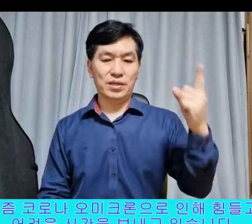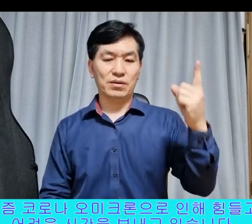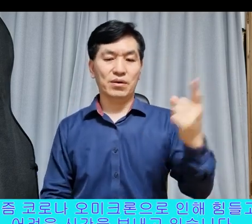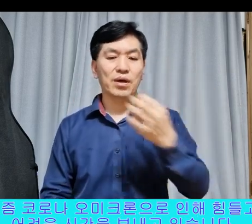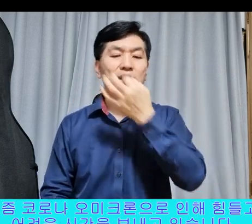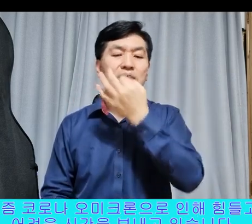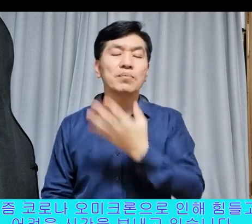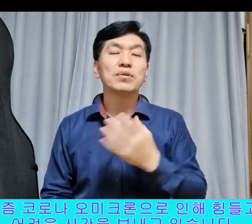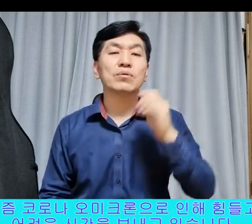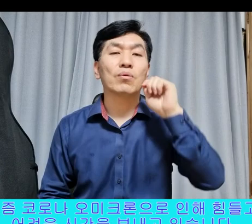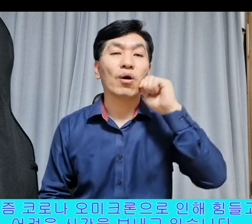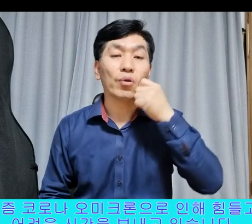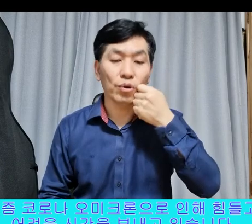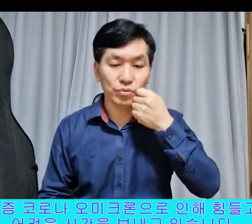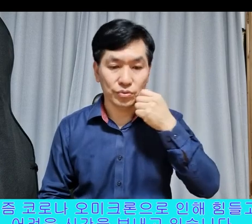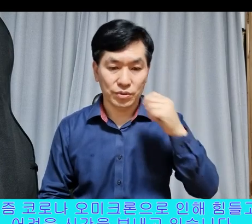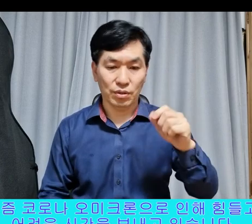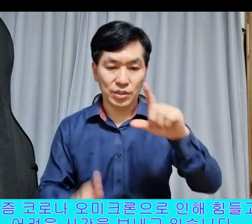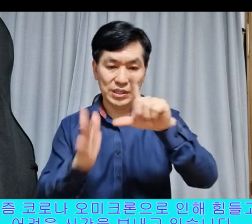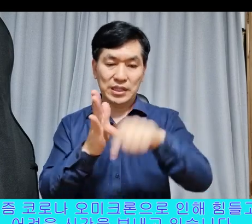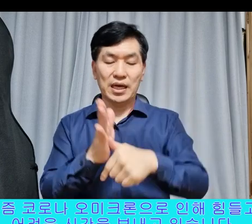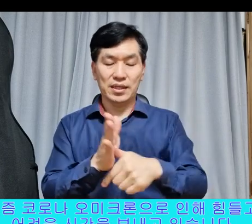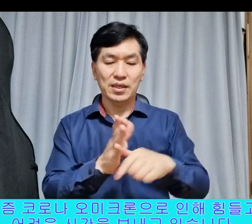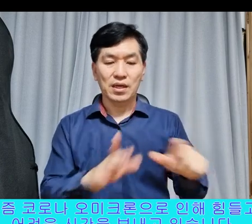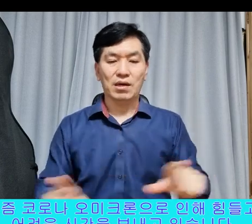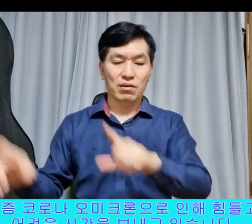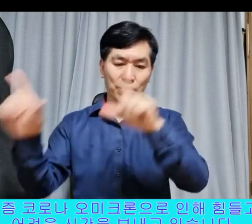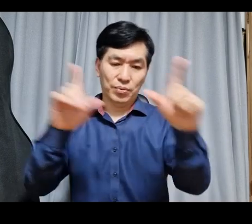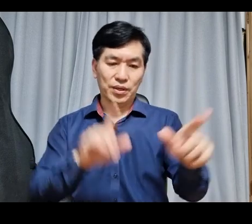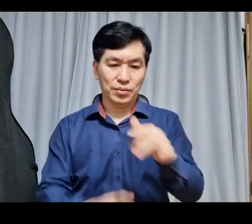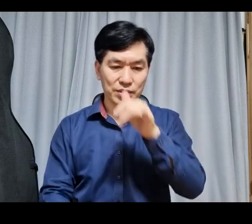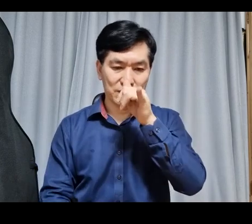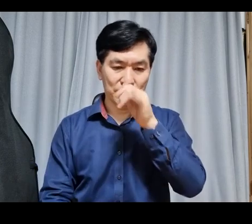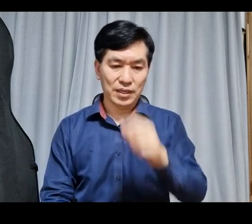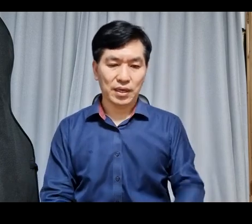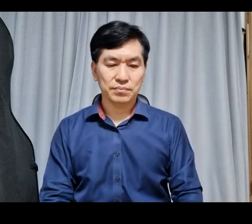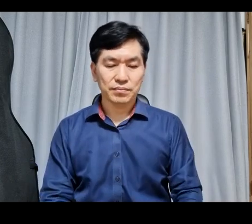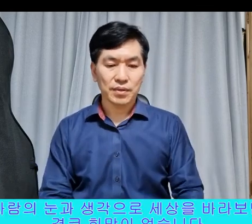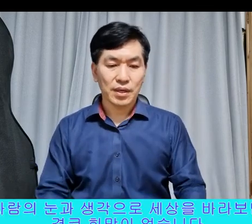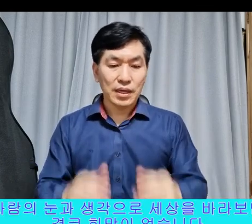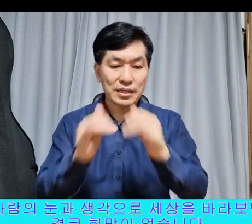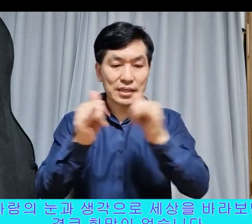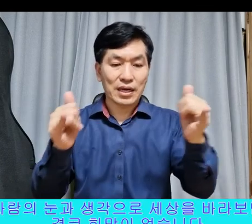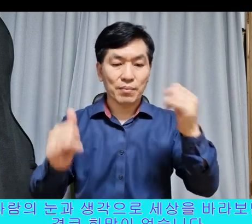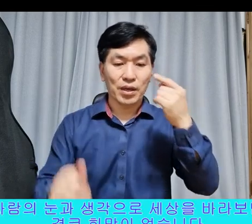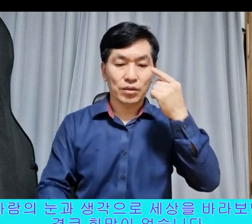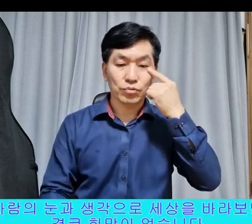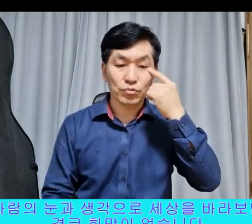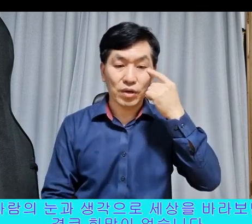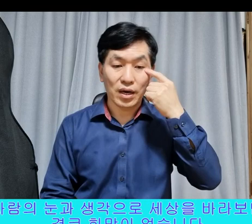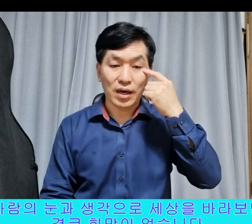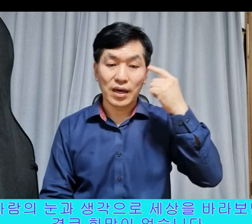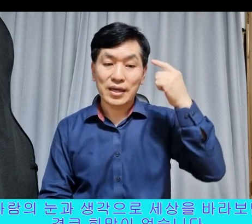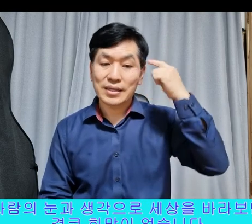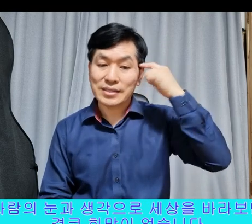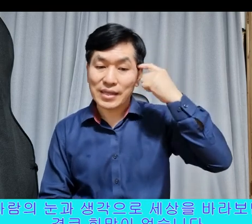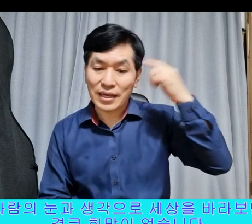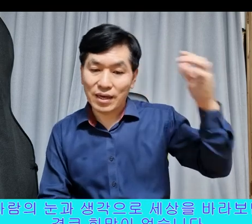인해서 힘들고 어려운 시간 보내고 있습니다. 사람의 눈과